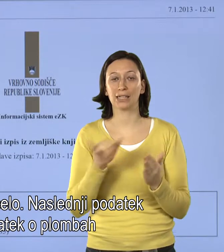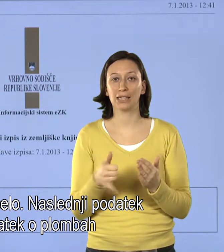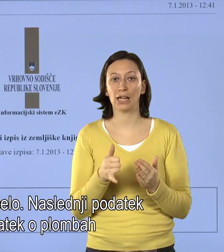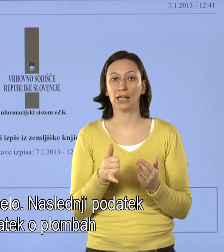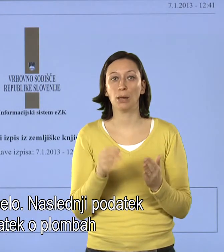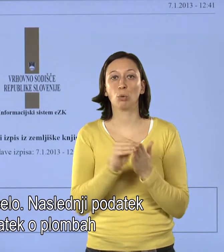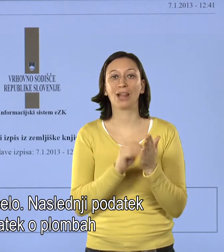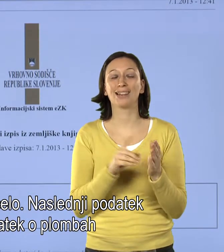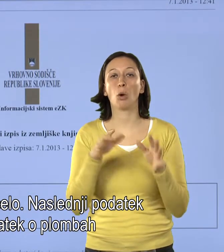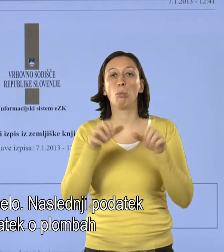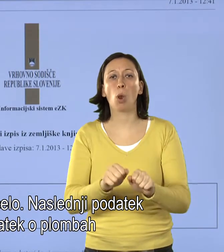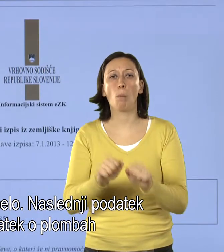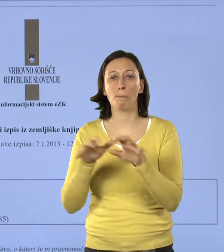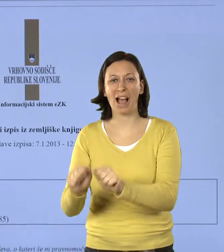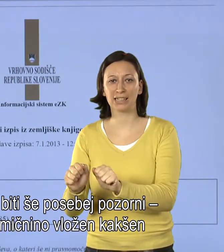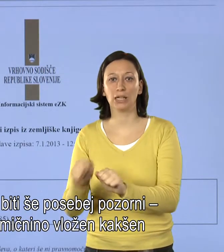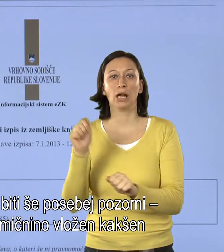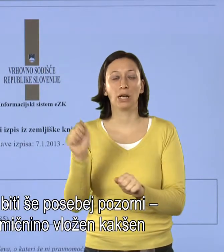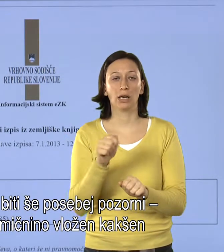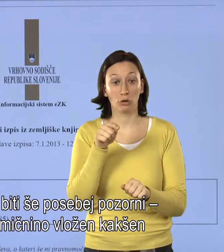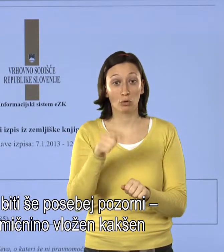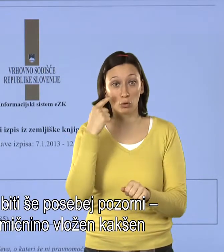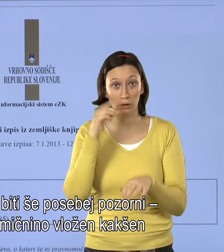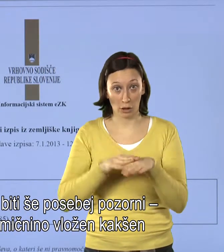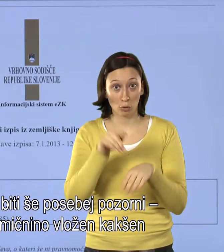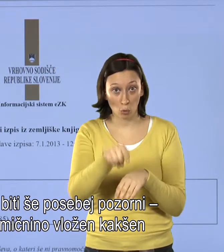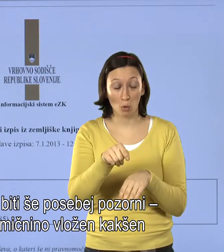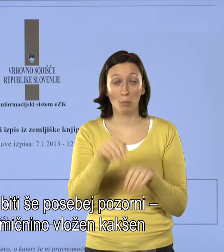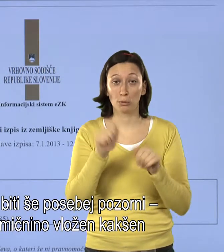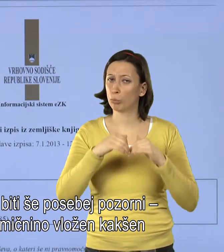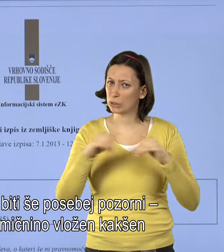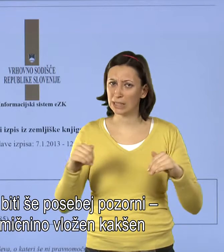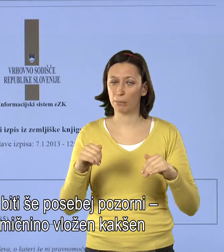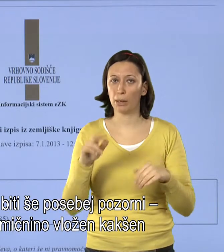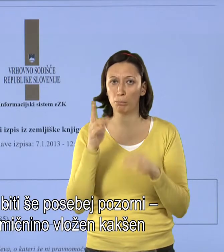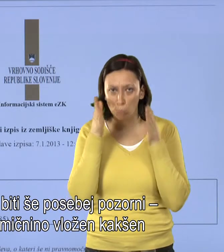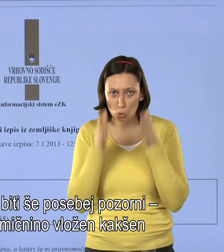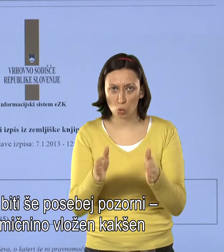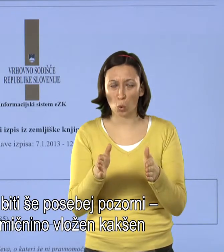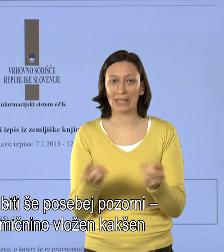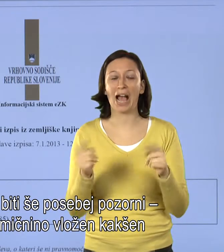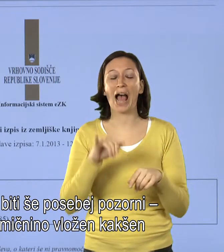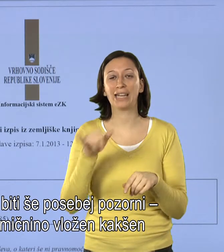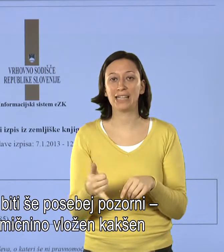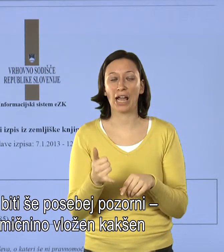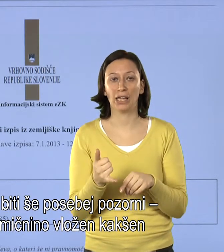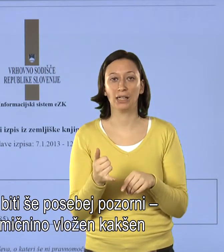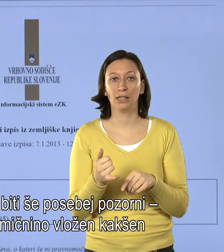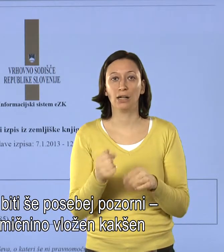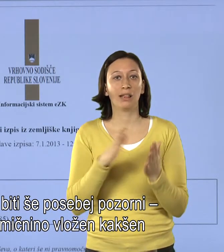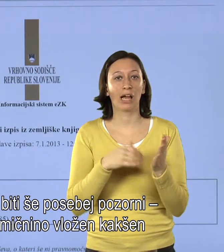je podatek o plombah. Na to moramo biti, kot sem že prej povedal, posebej pozorni, ali